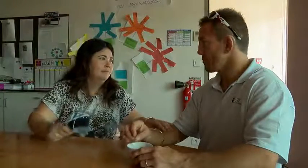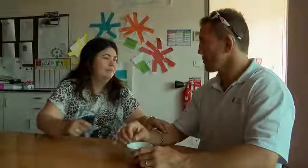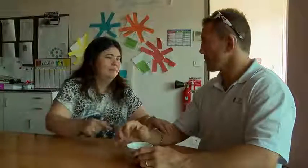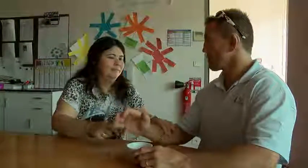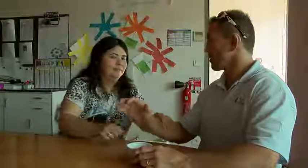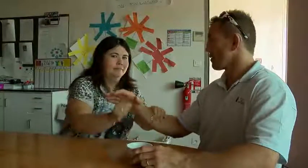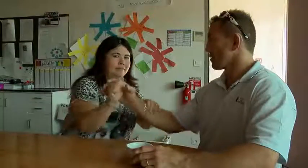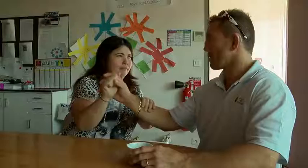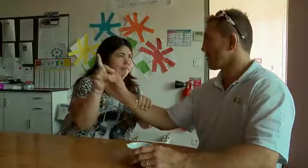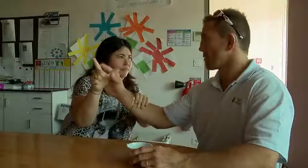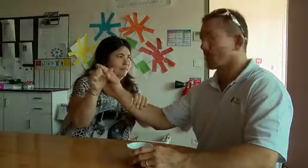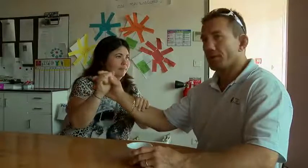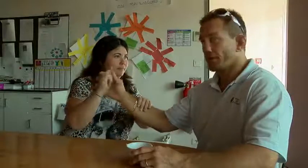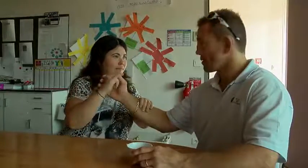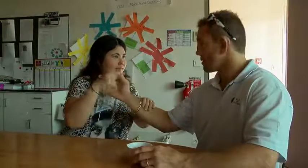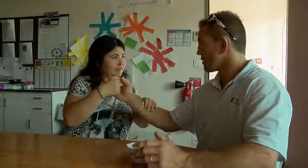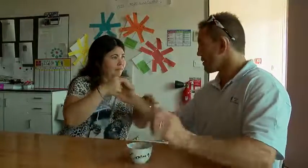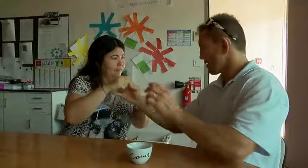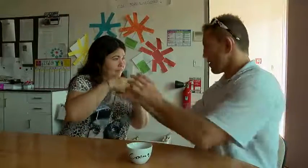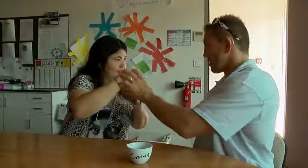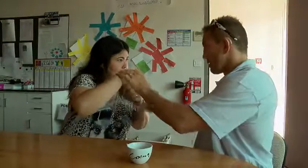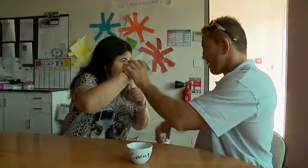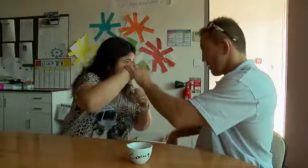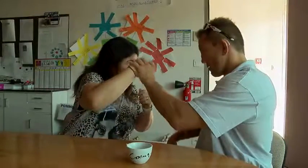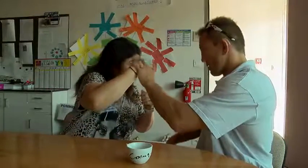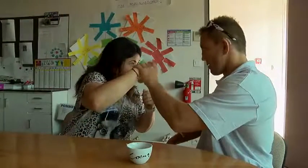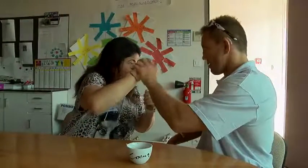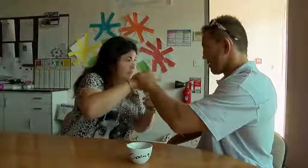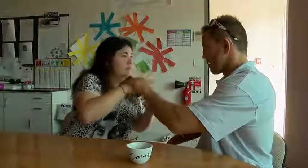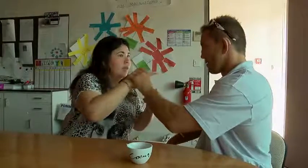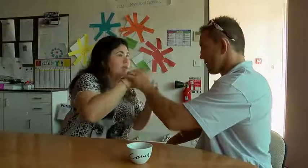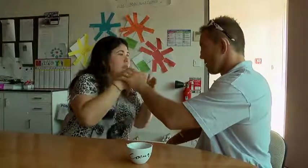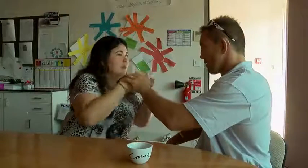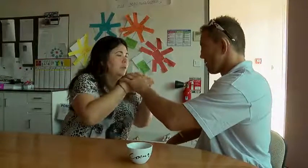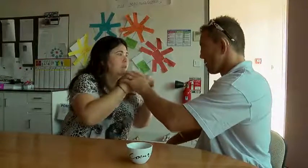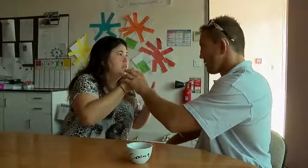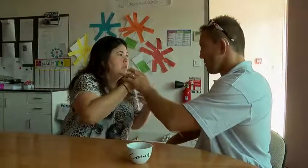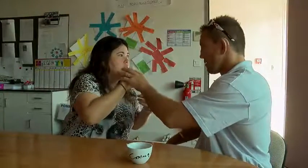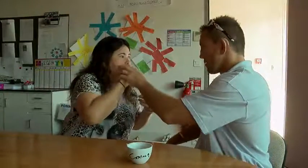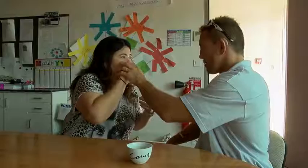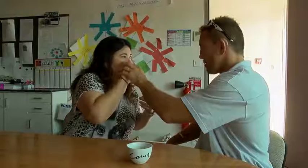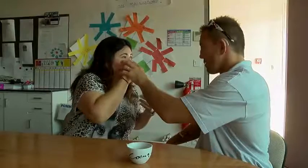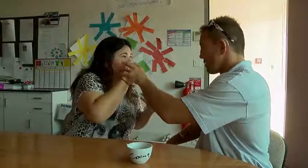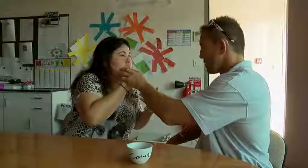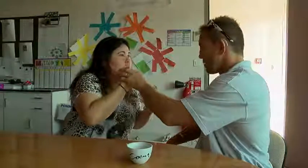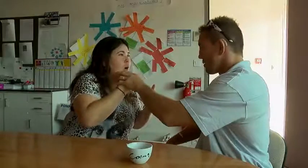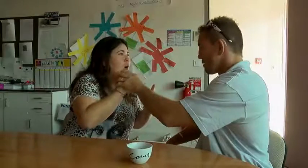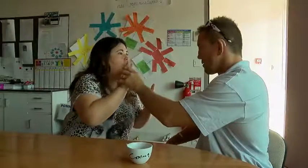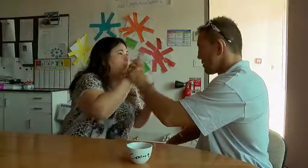dans la durée, Cyril devenant un parrain ambassadeur des travailleurs handicapés. Cyril, moi j'aimerais savoir comment est-ce que tu